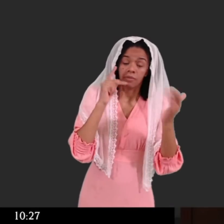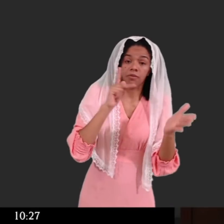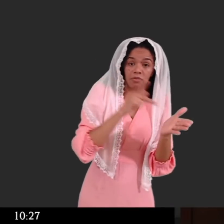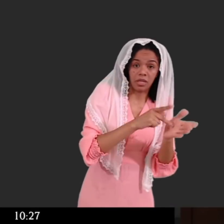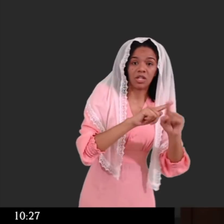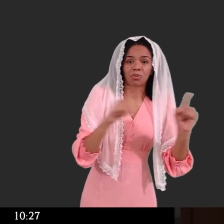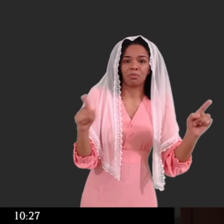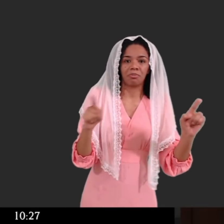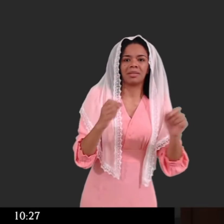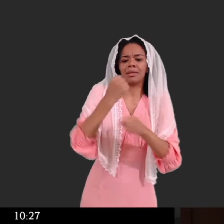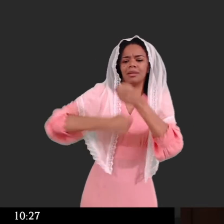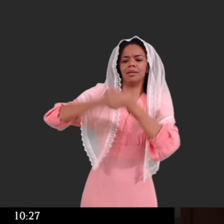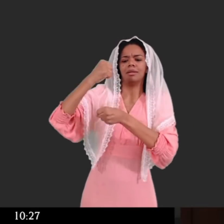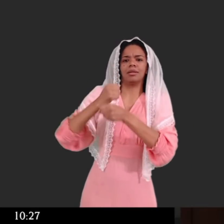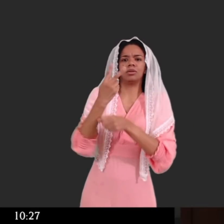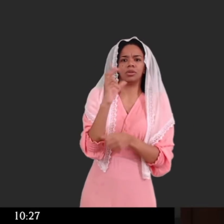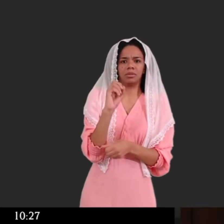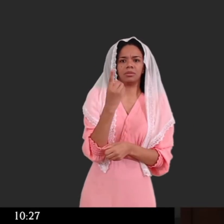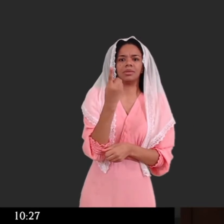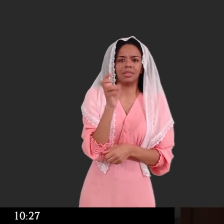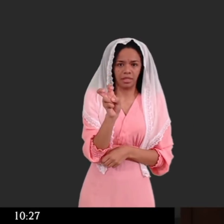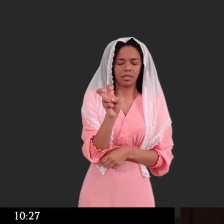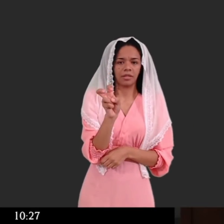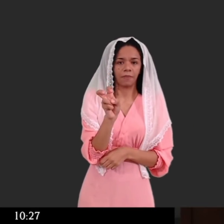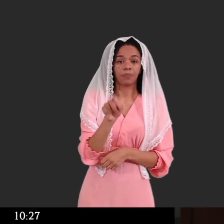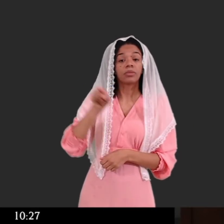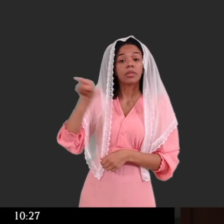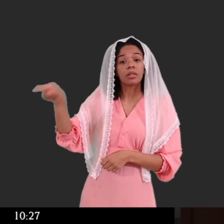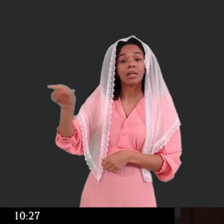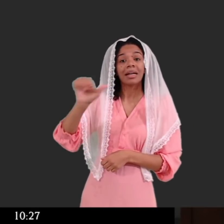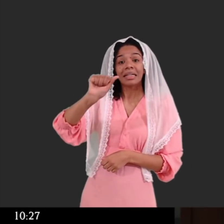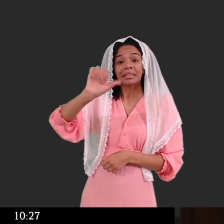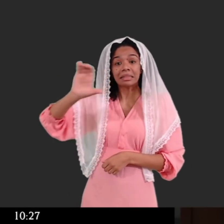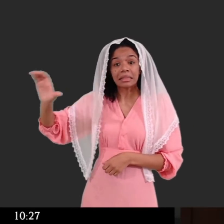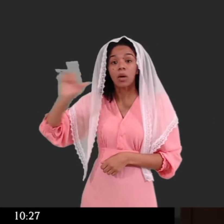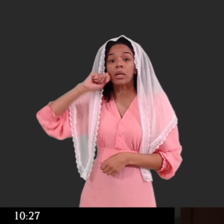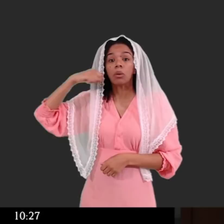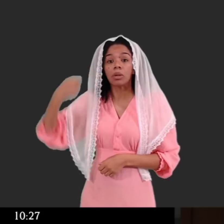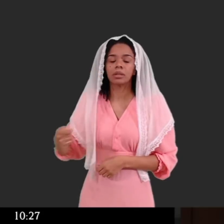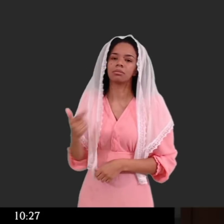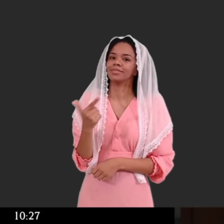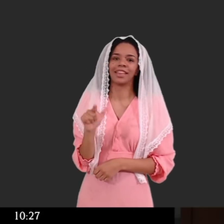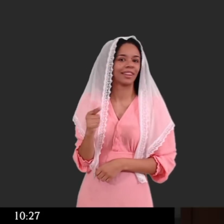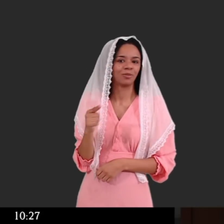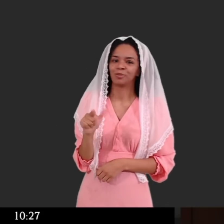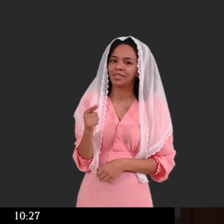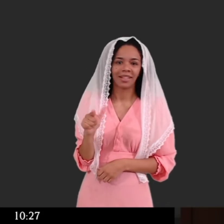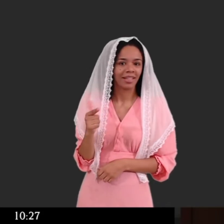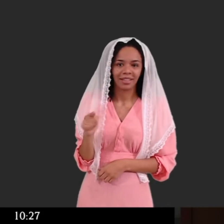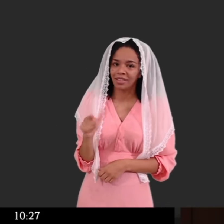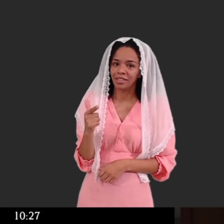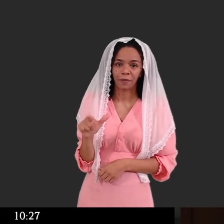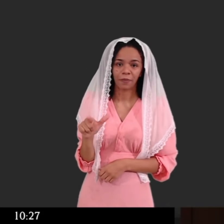chamado para a guerra, ancião lá da Ucrânia. Nós não temos ancião na Ucrânia.